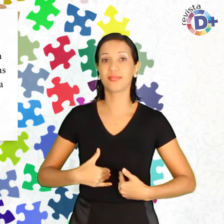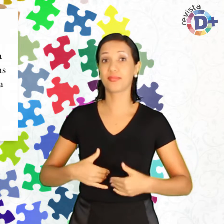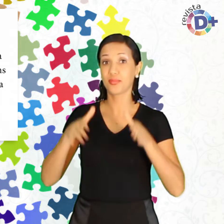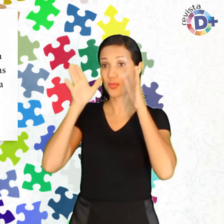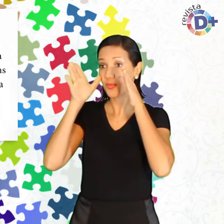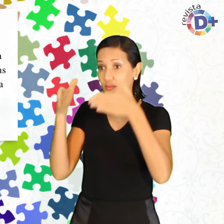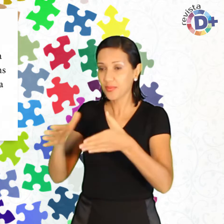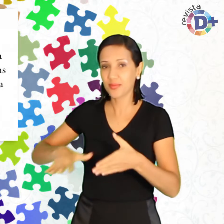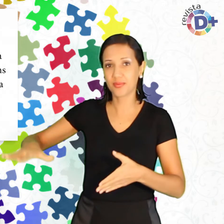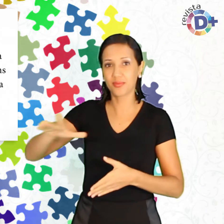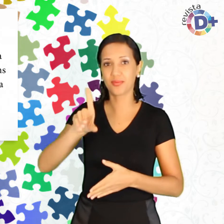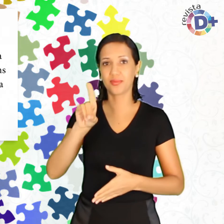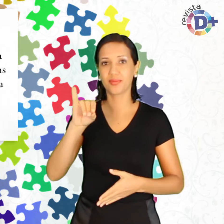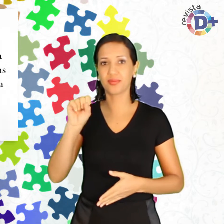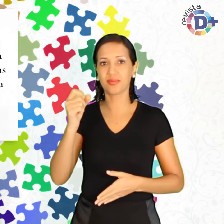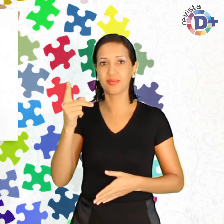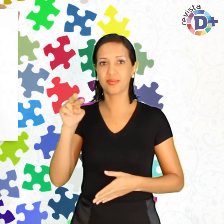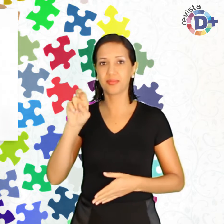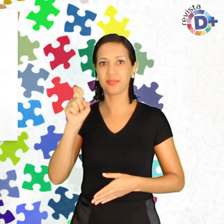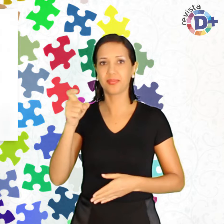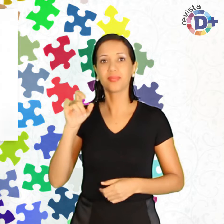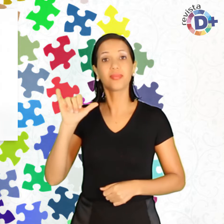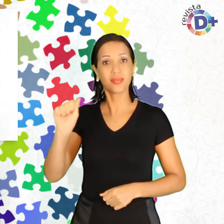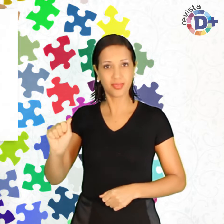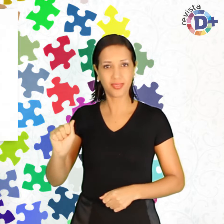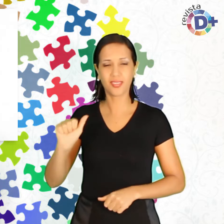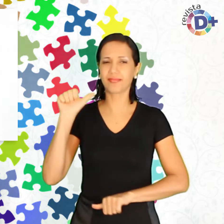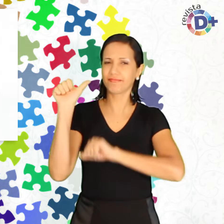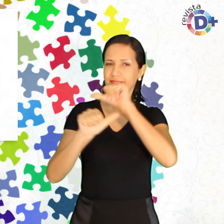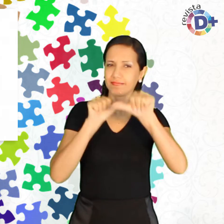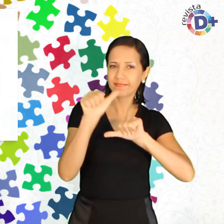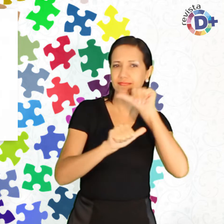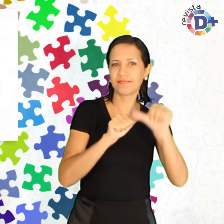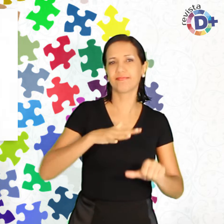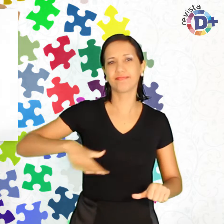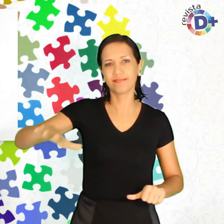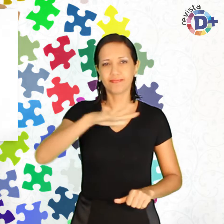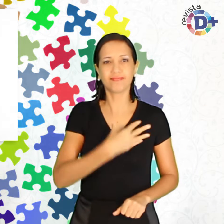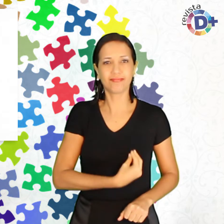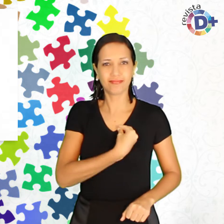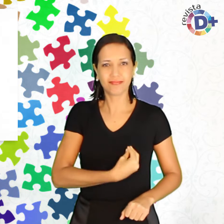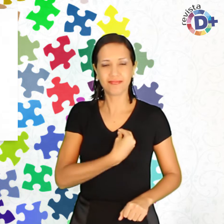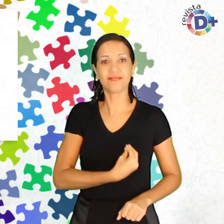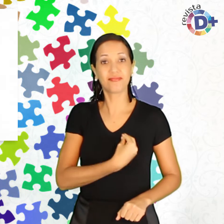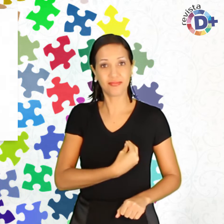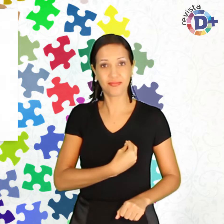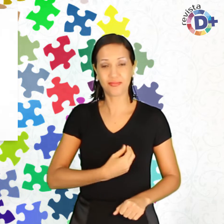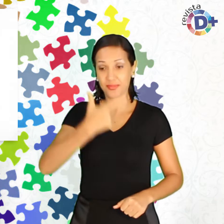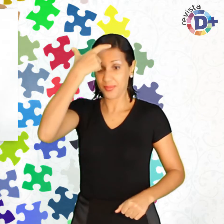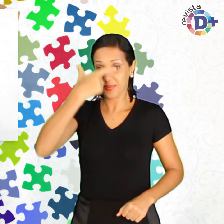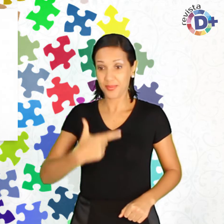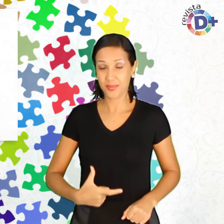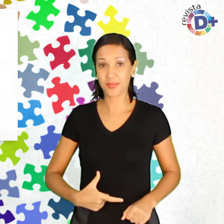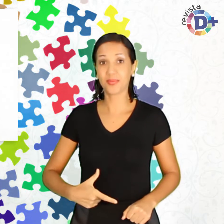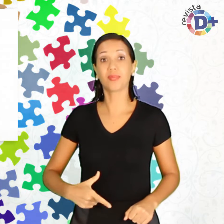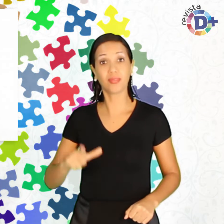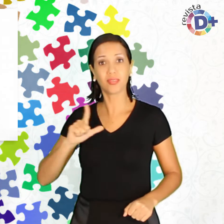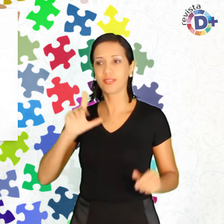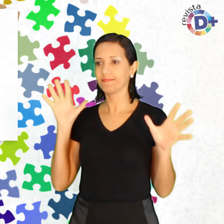despreze a alterações nos ritmos biológicos e como isso impacta no desenvolvimento do